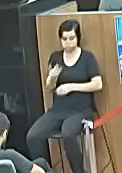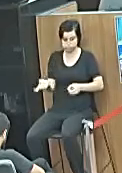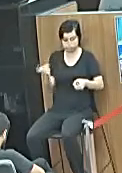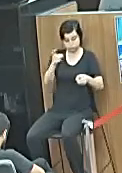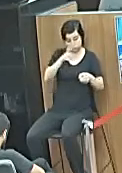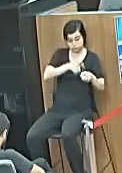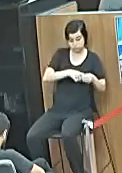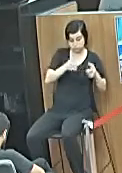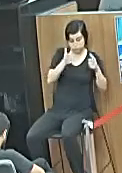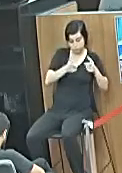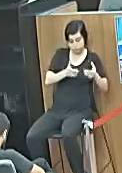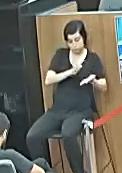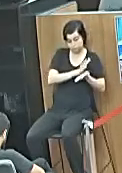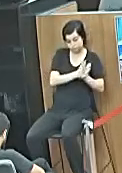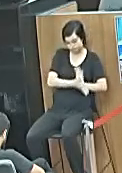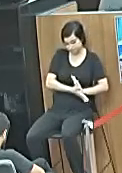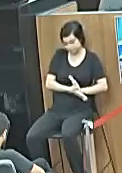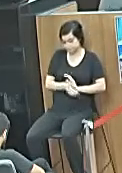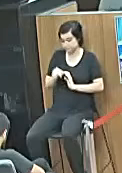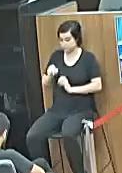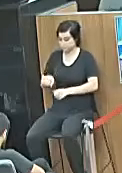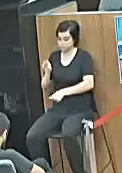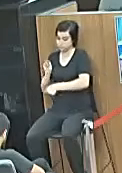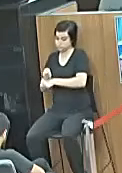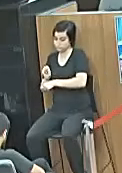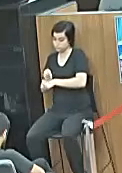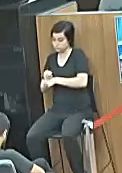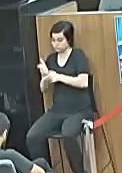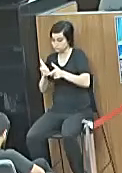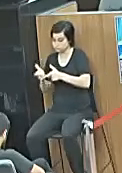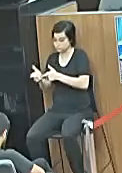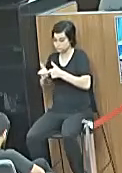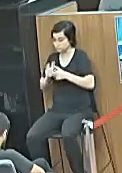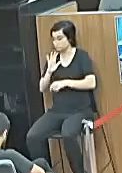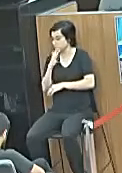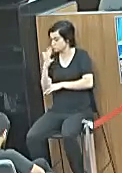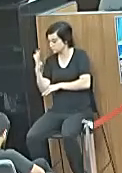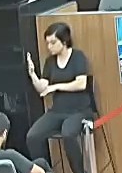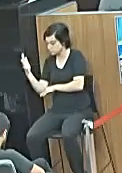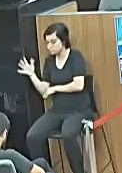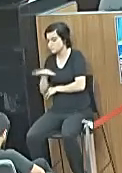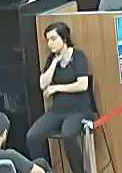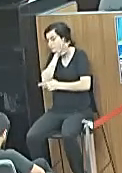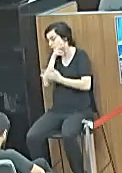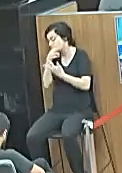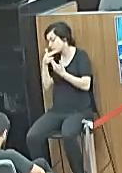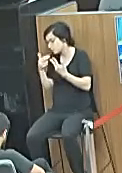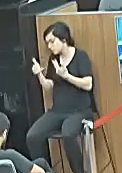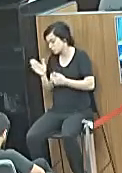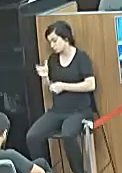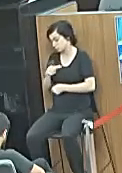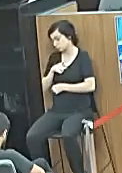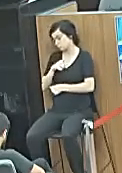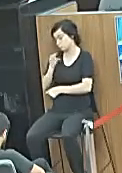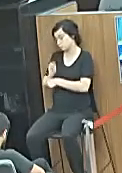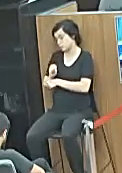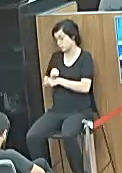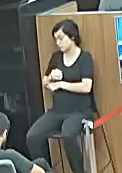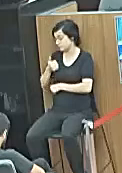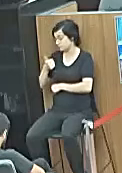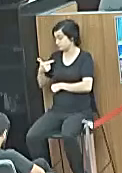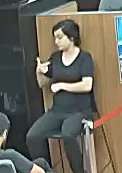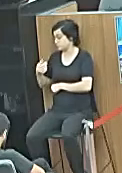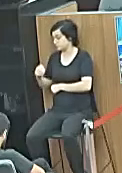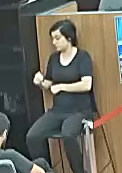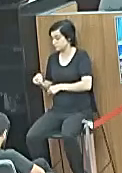104 proteção das áreas ambientalmente conservadas a fauna ea biodiversidade florestal 120